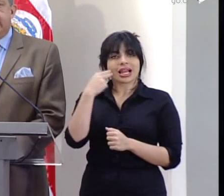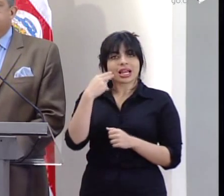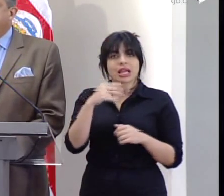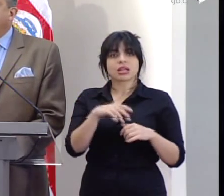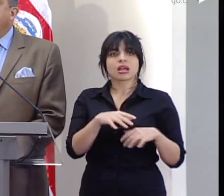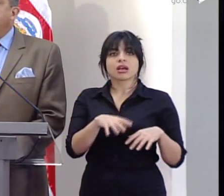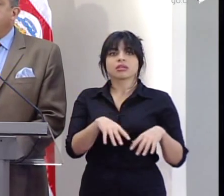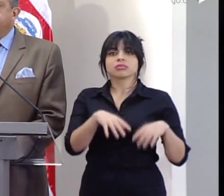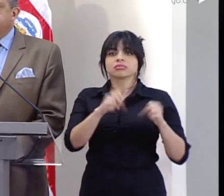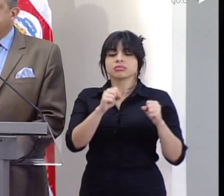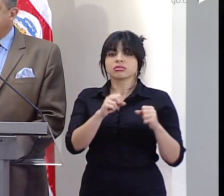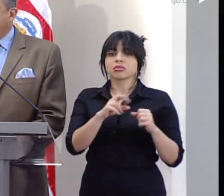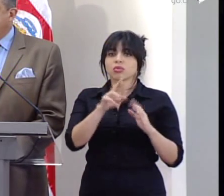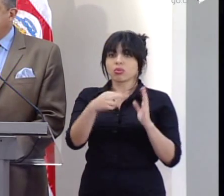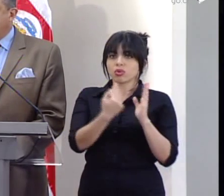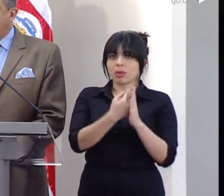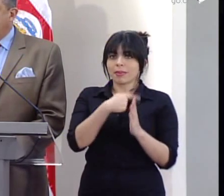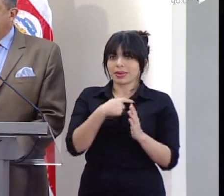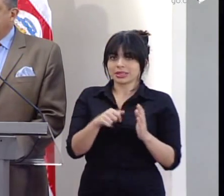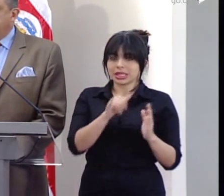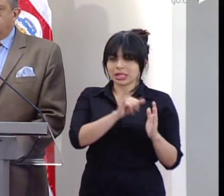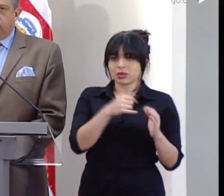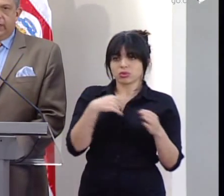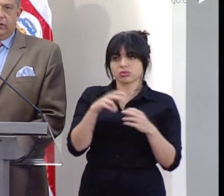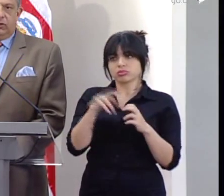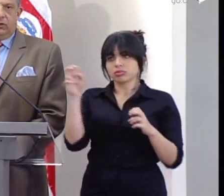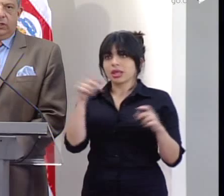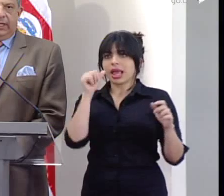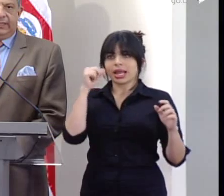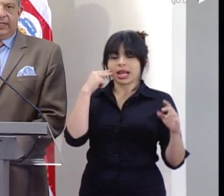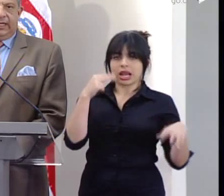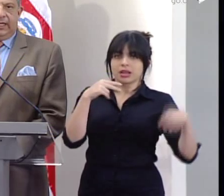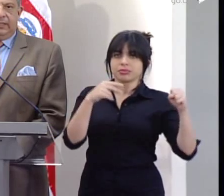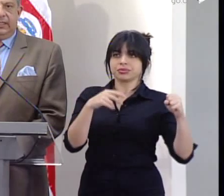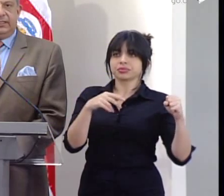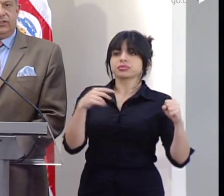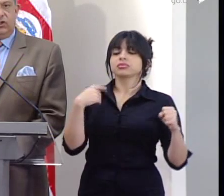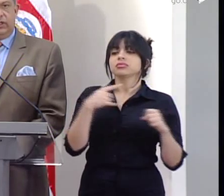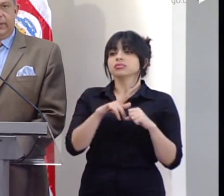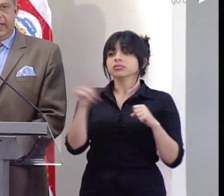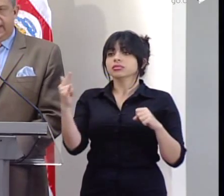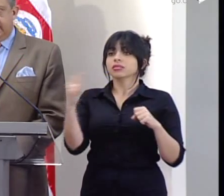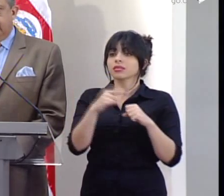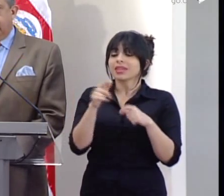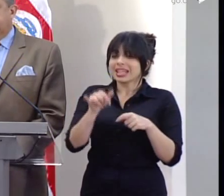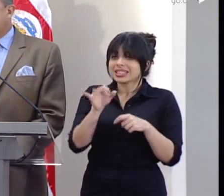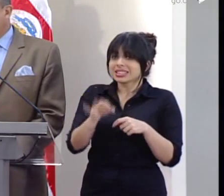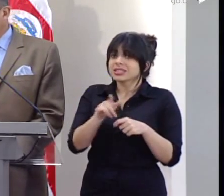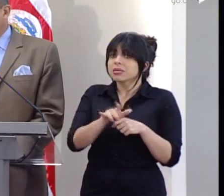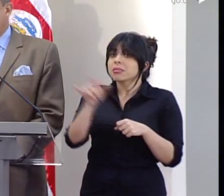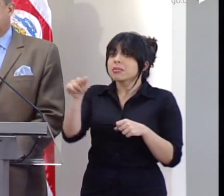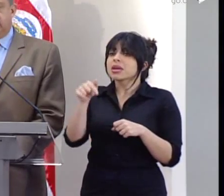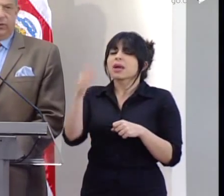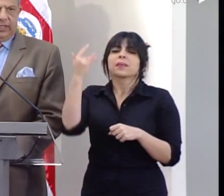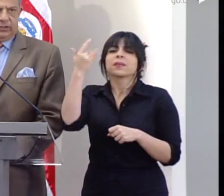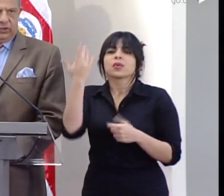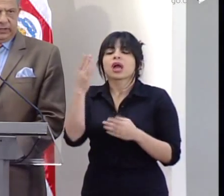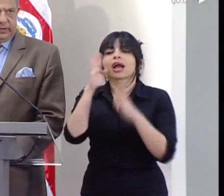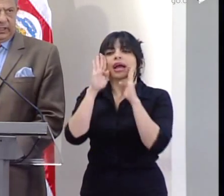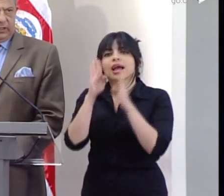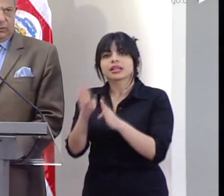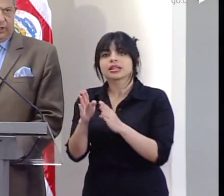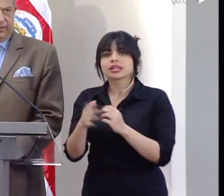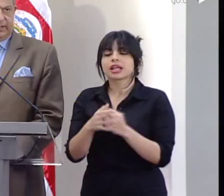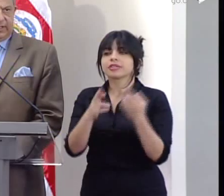Chacón quien funja como presidente en ejercicio, y por lo tanto esta decisión de viajar atiende las